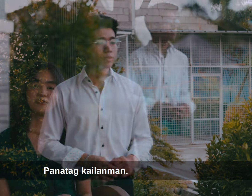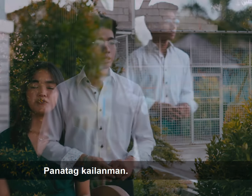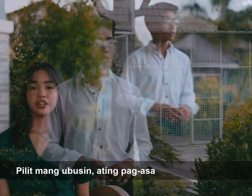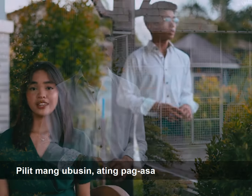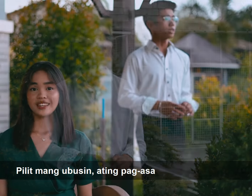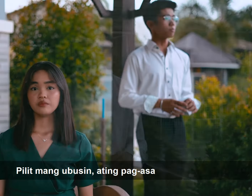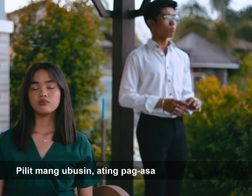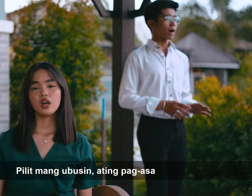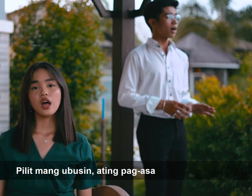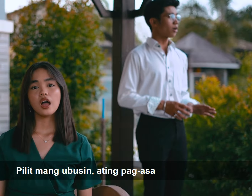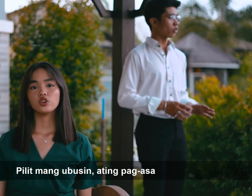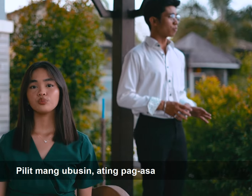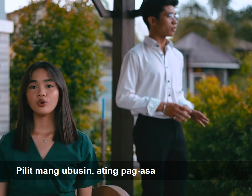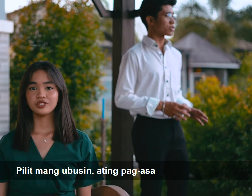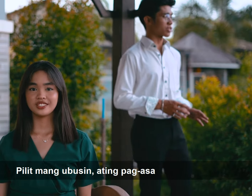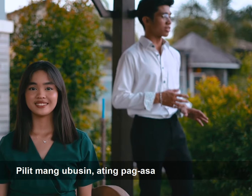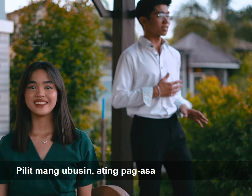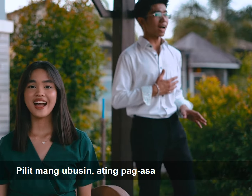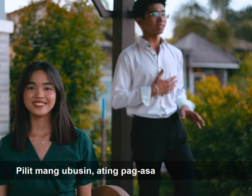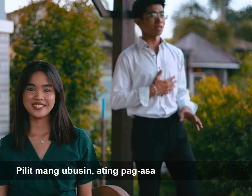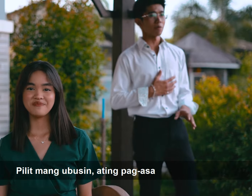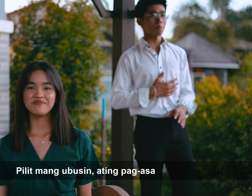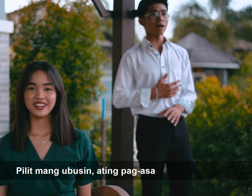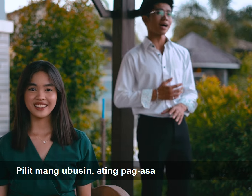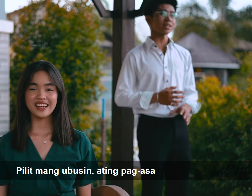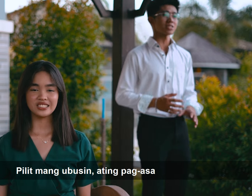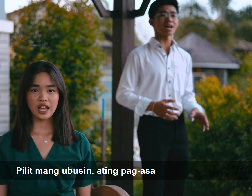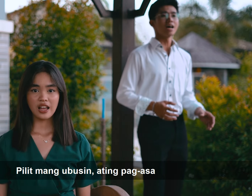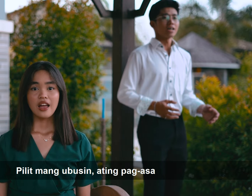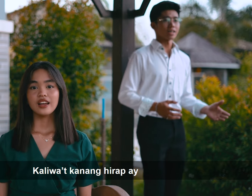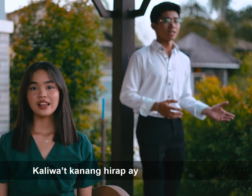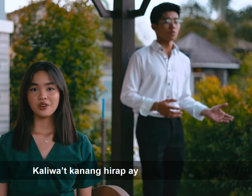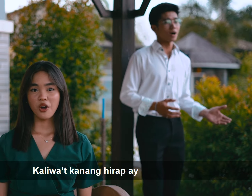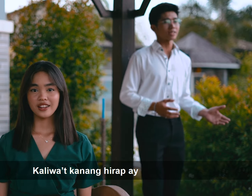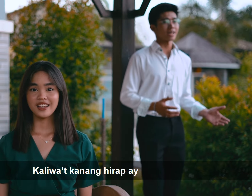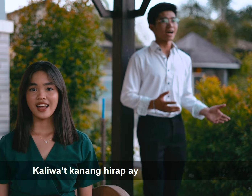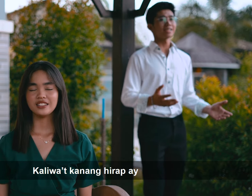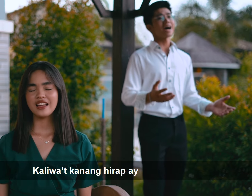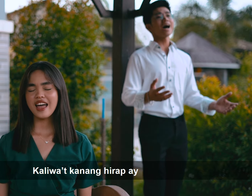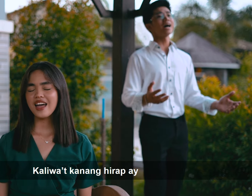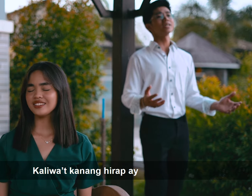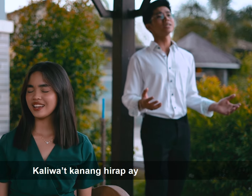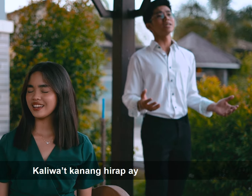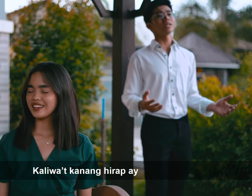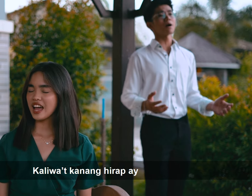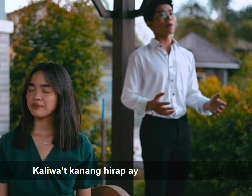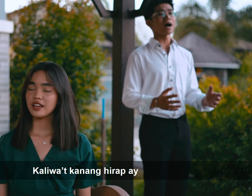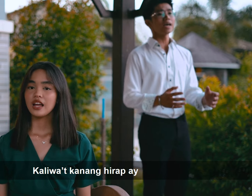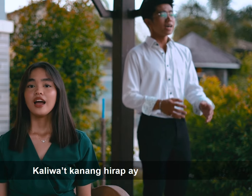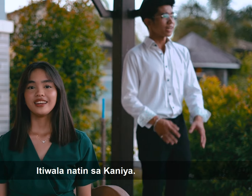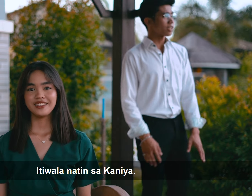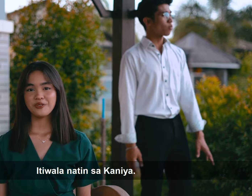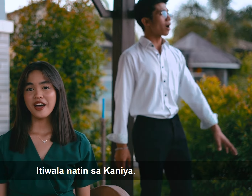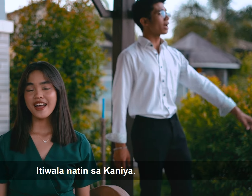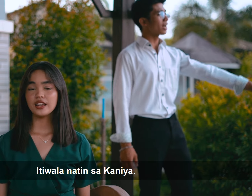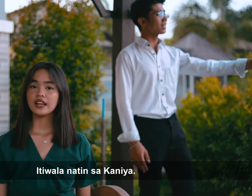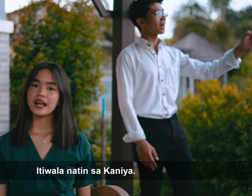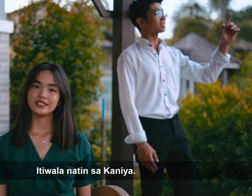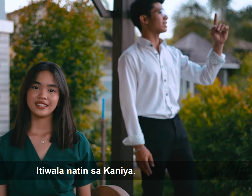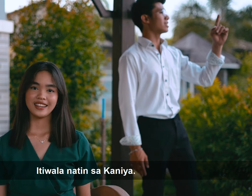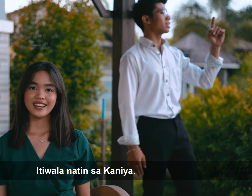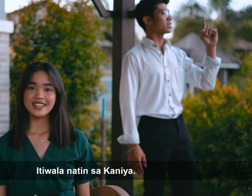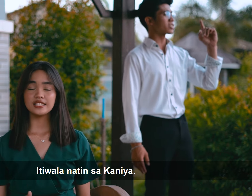kailanman. Piling mabubusin nating pag-asa, kaliwat ka ng hirap ay